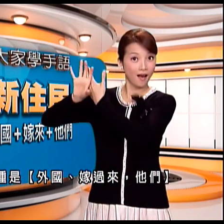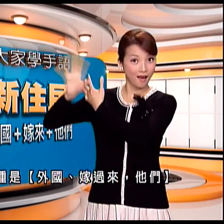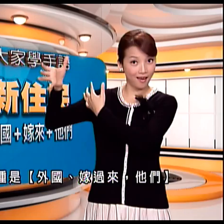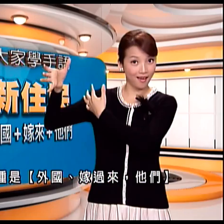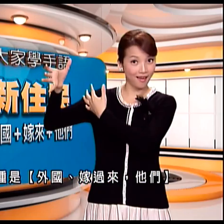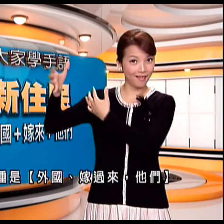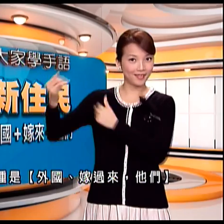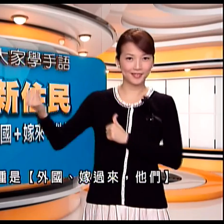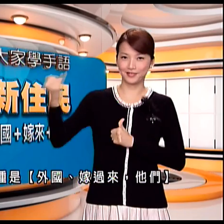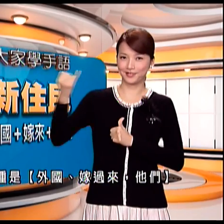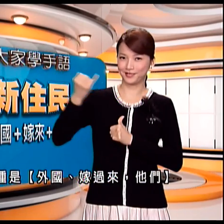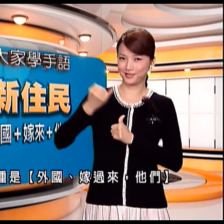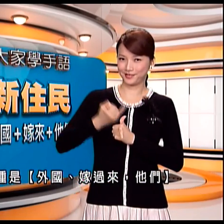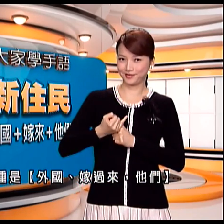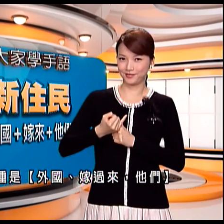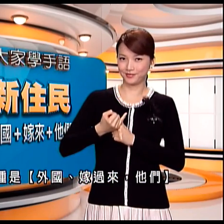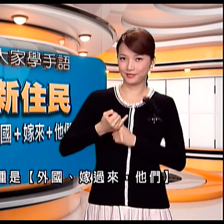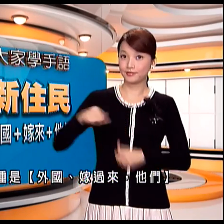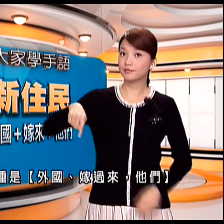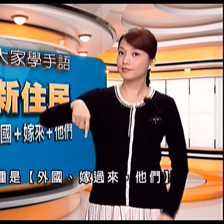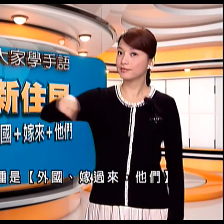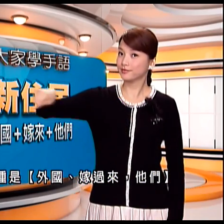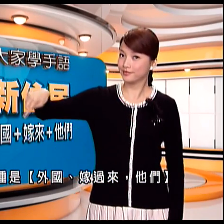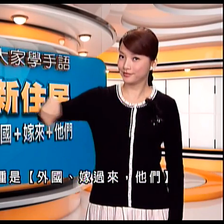国嫁过来，他们